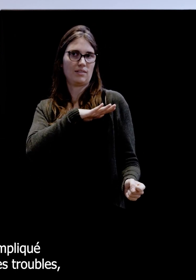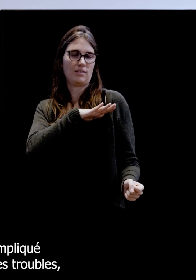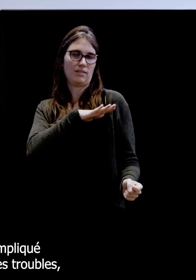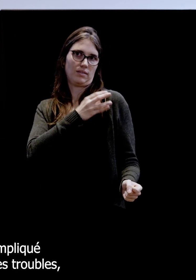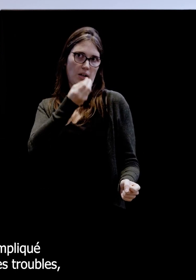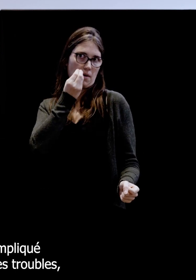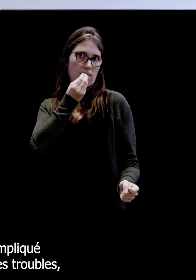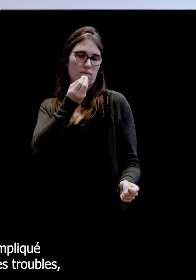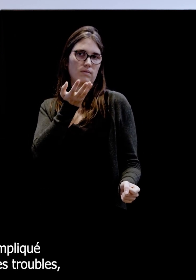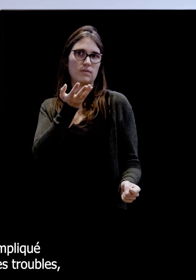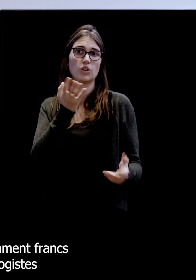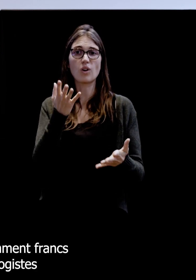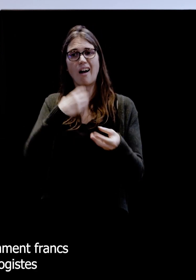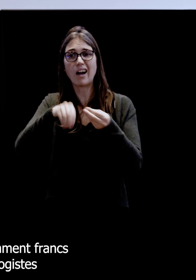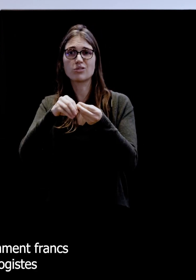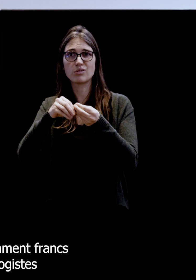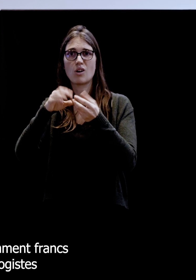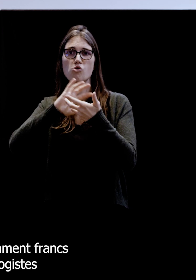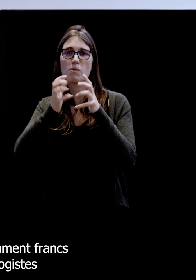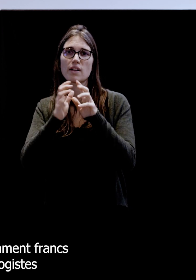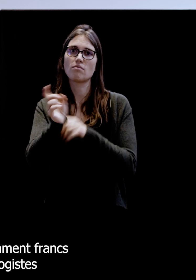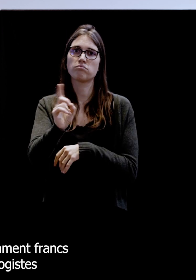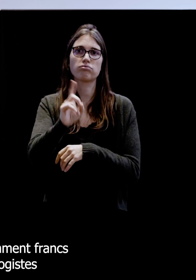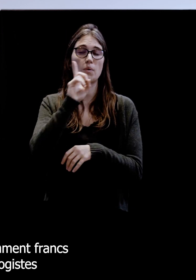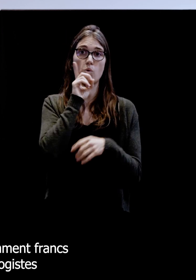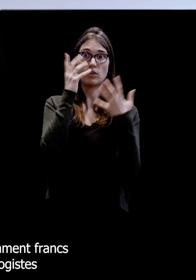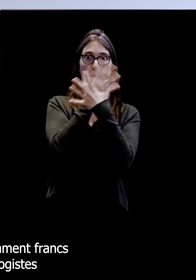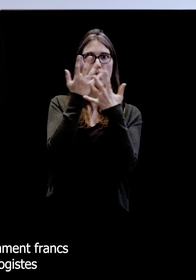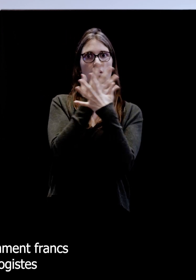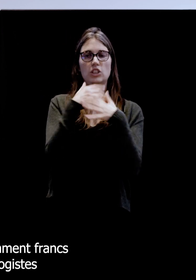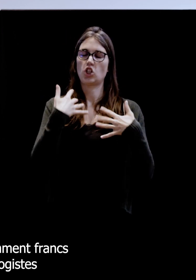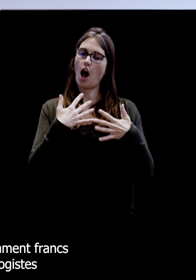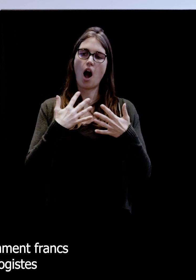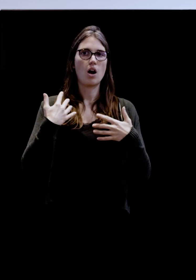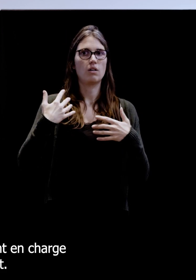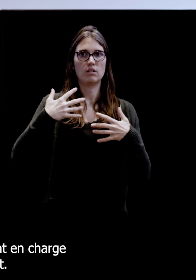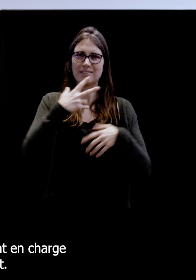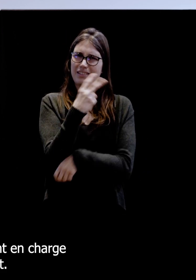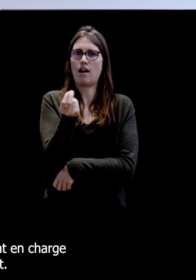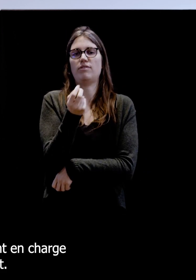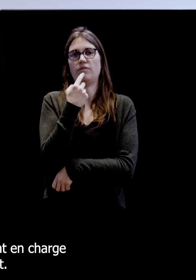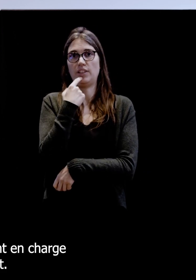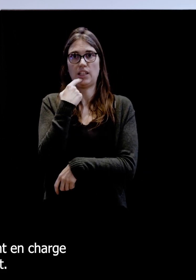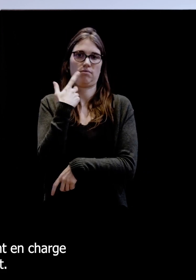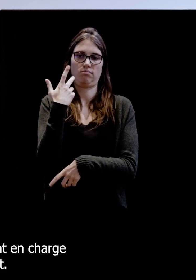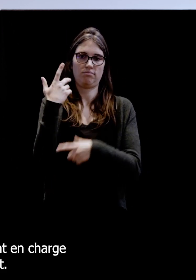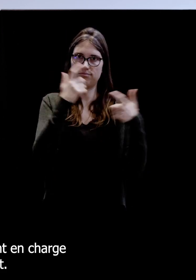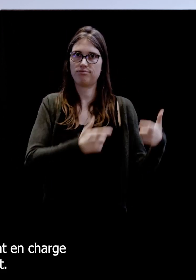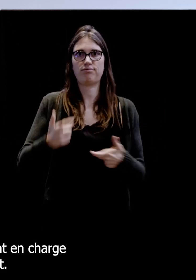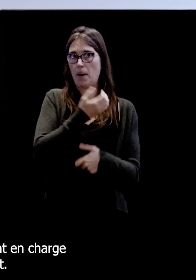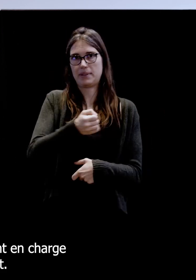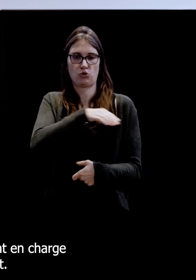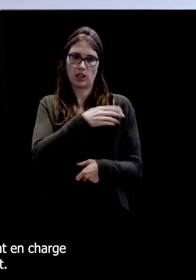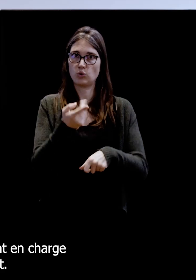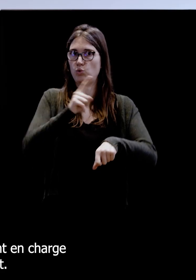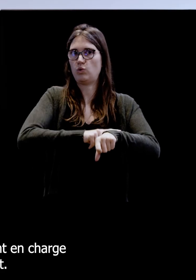compliqué, parce que quand ils ont des troubles suffisamment francs pour que les néonatologistes et les pédiatres les prennent en charge assez rapidement.